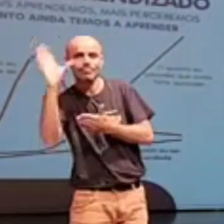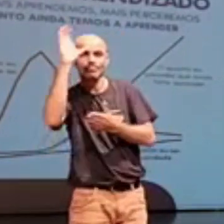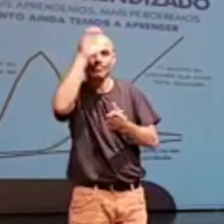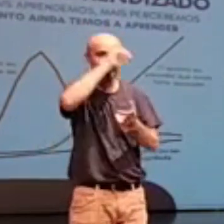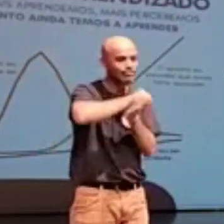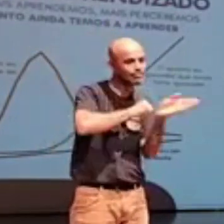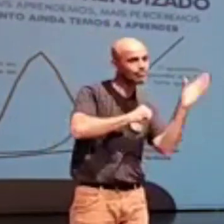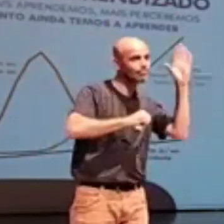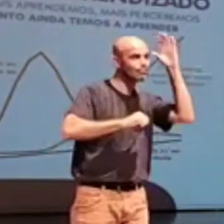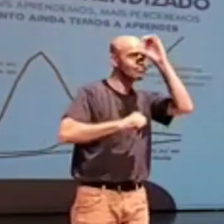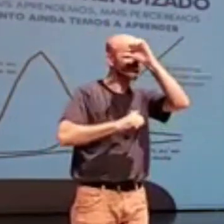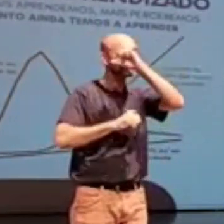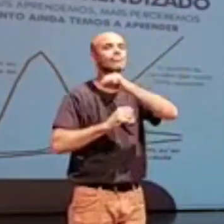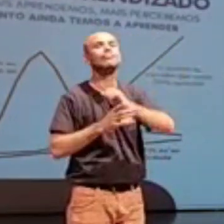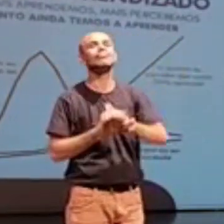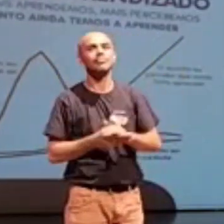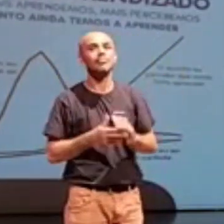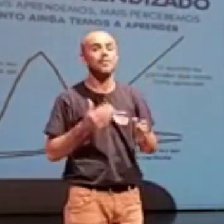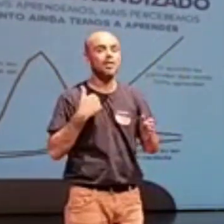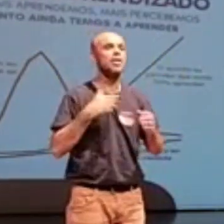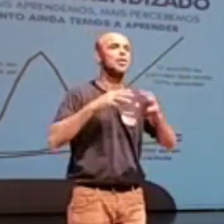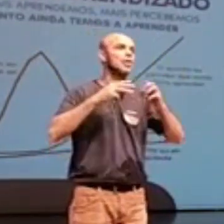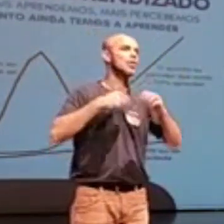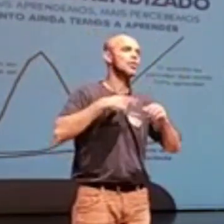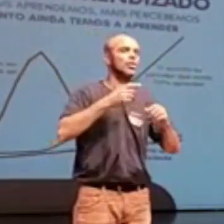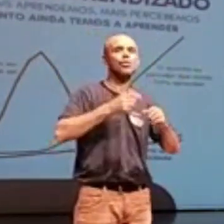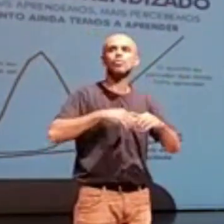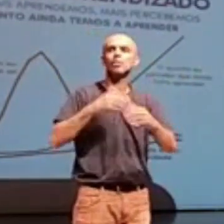comento sempre, até quando eu vou ministrar alguma aula para